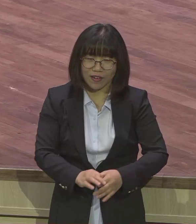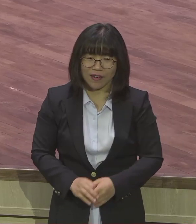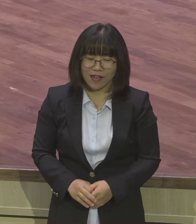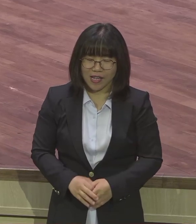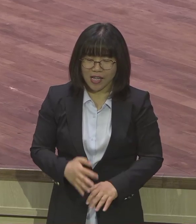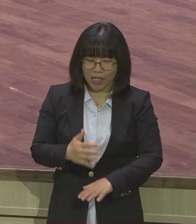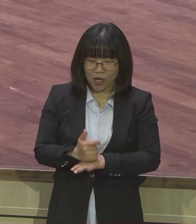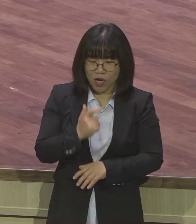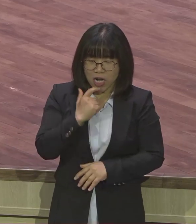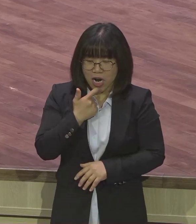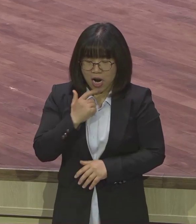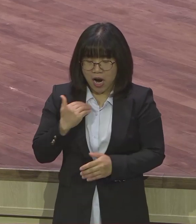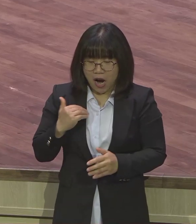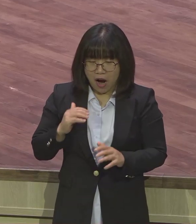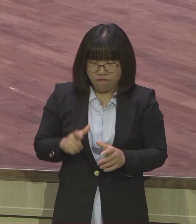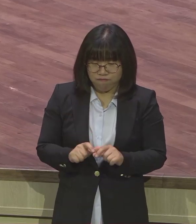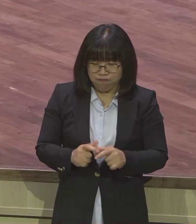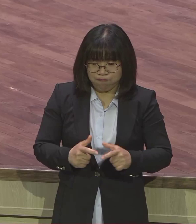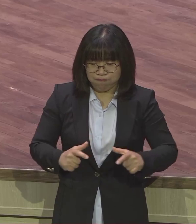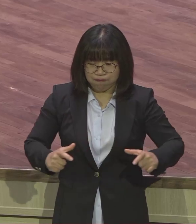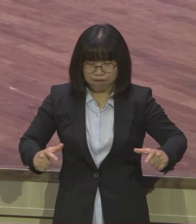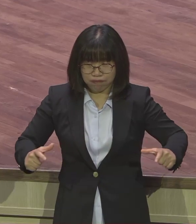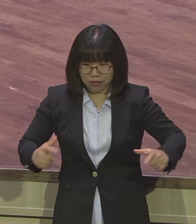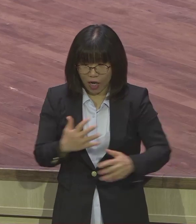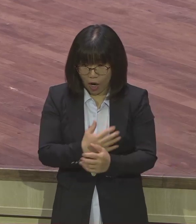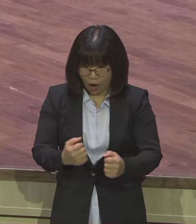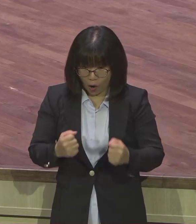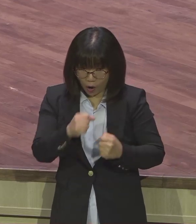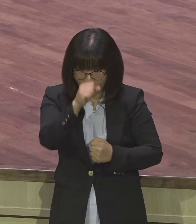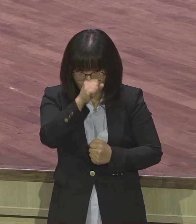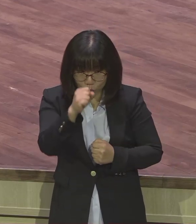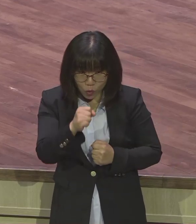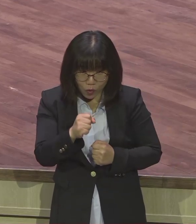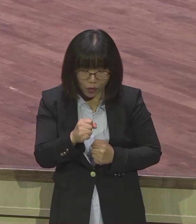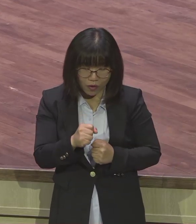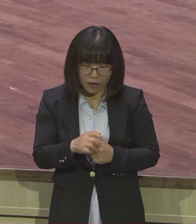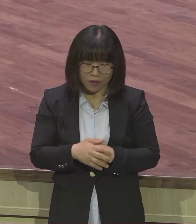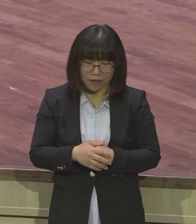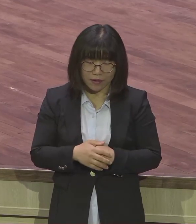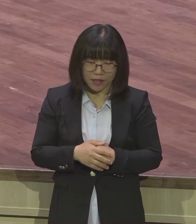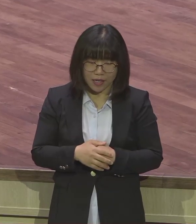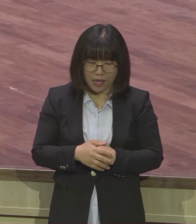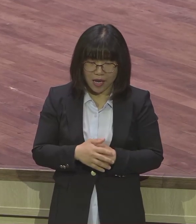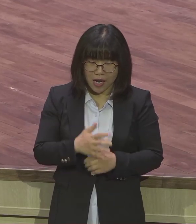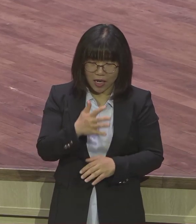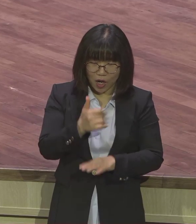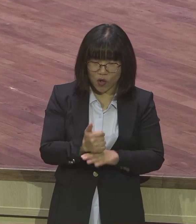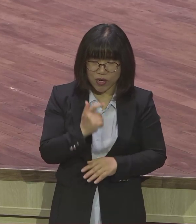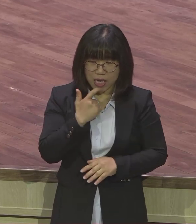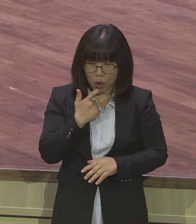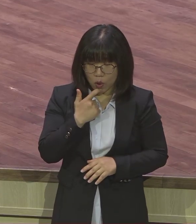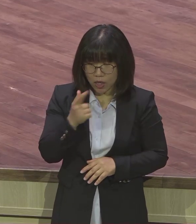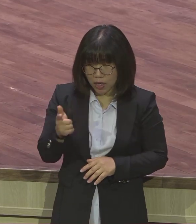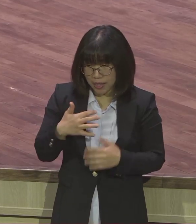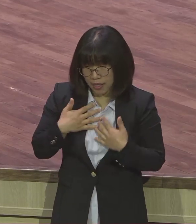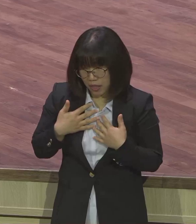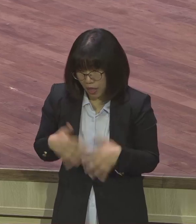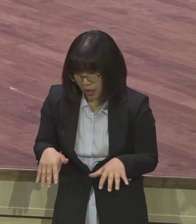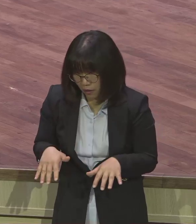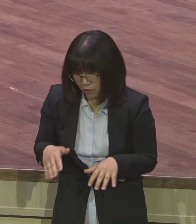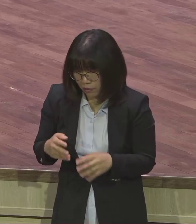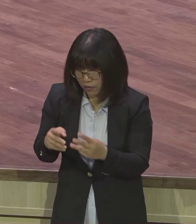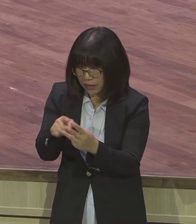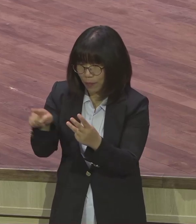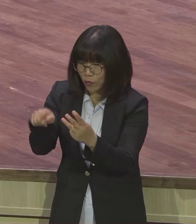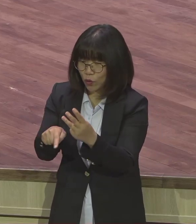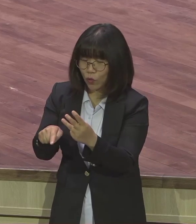거예요. 이렇게 하다 보니까 건강하고 좋은 거는 전부 라방, 이 야곱기 되고, 힘없고 약한 거는 전부 라방기 되는